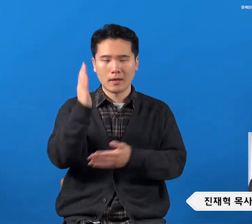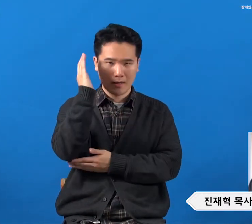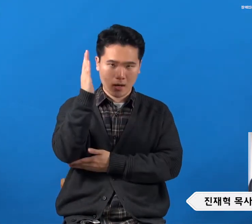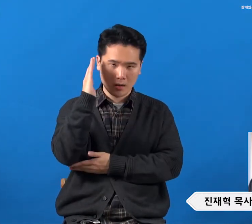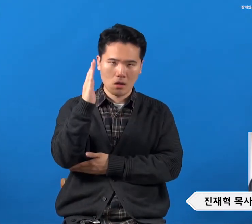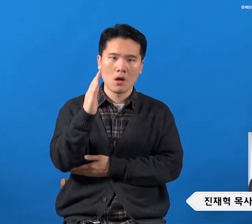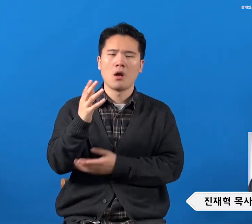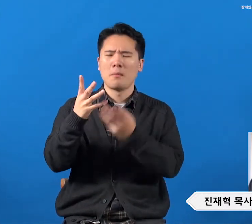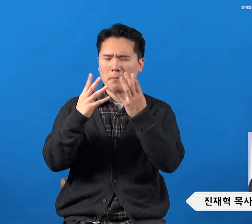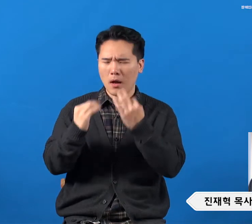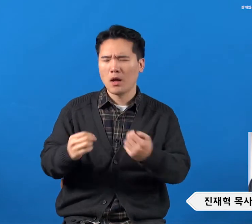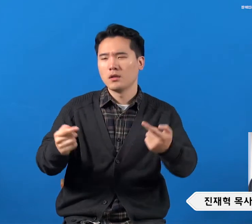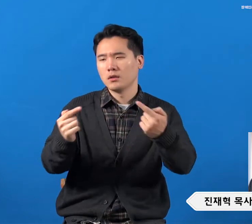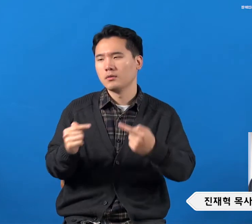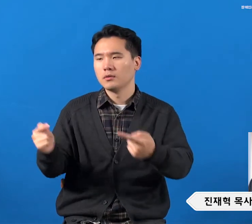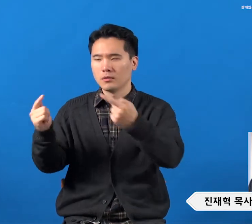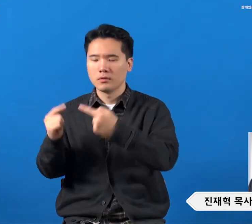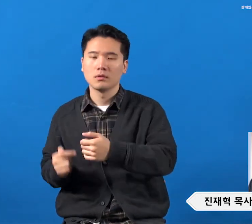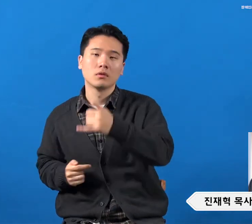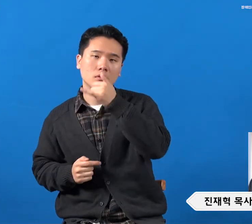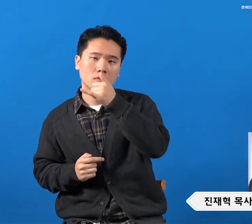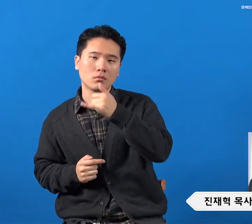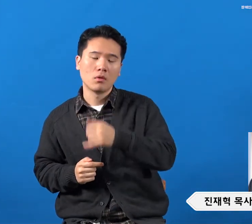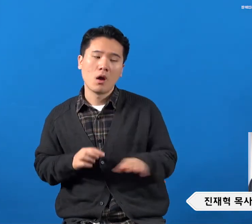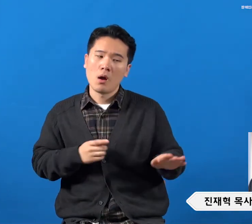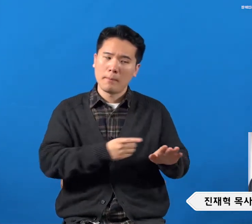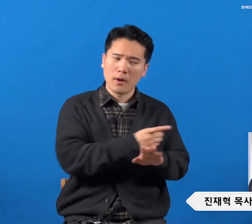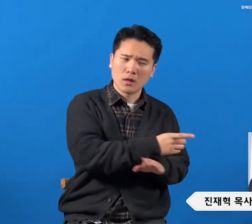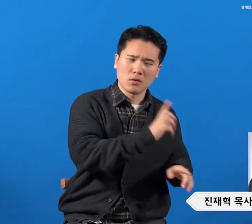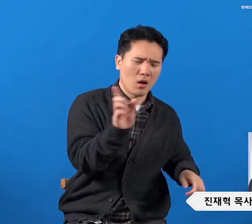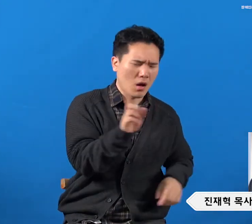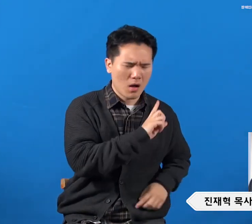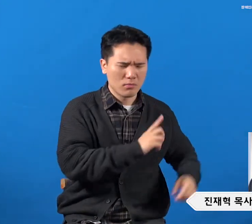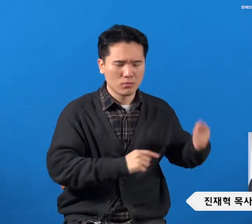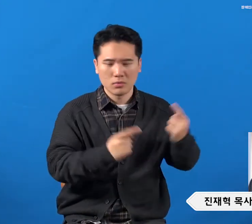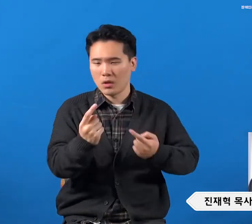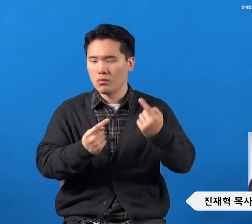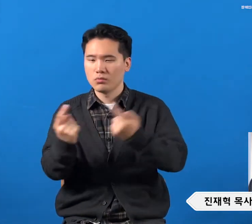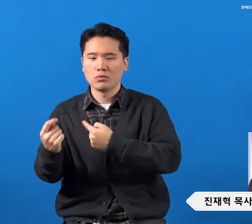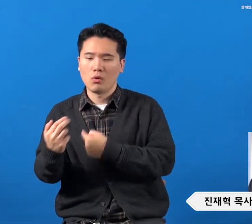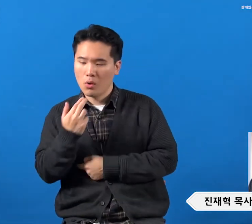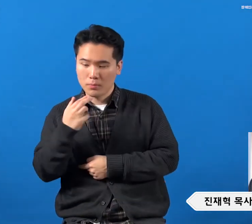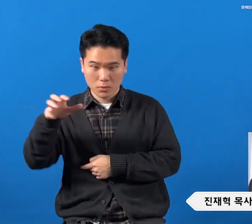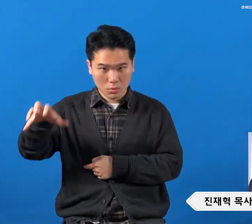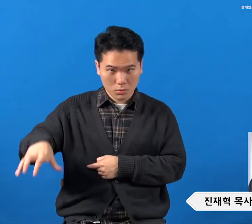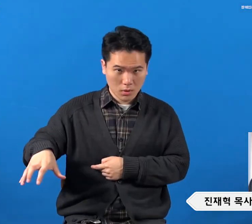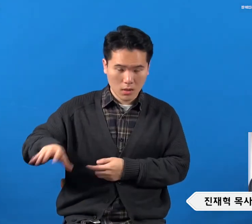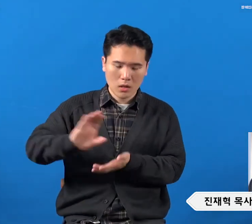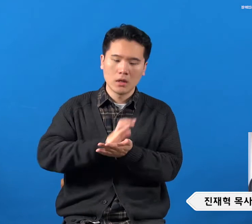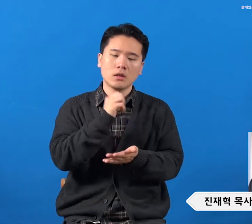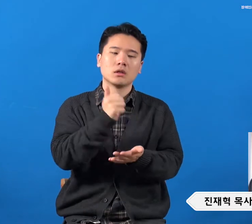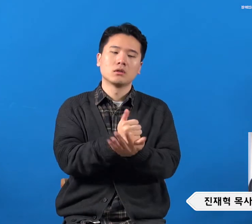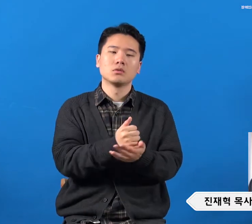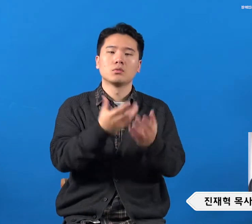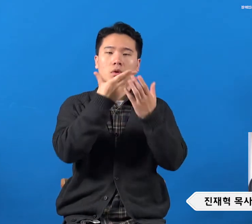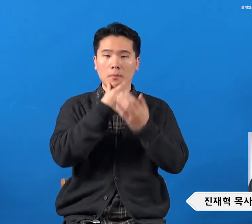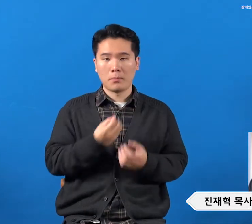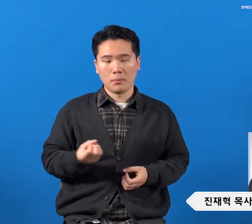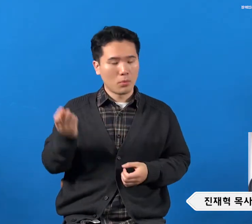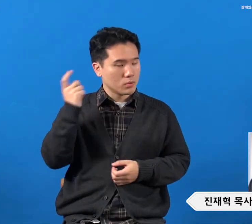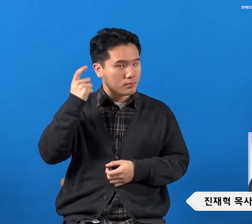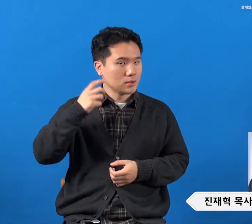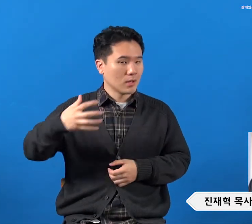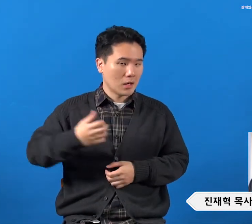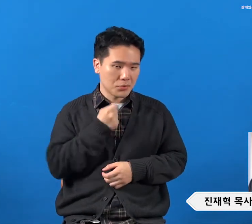모릅니다. 아니, 밖에서 아무도 나오지 않습니다. 그들 스스로도 움직이지 않는 그곳에 그리스도의 복음을